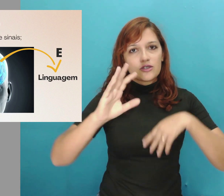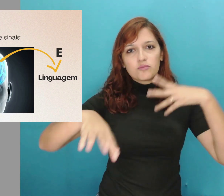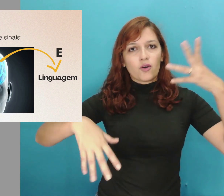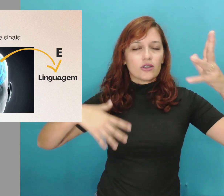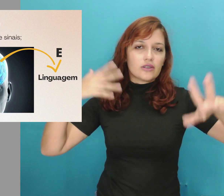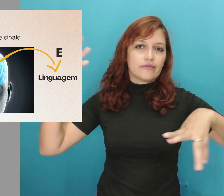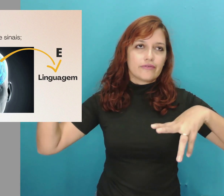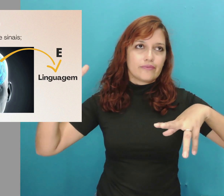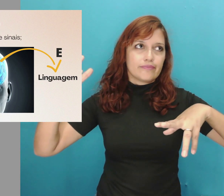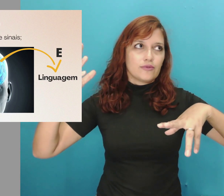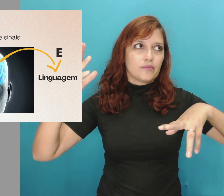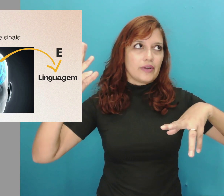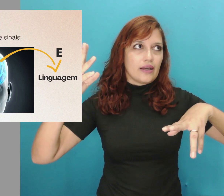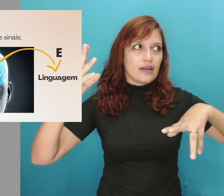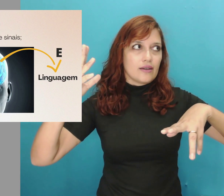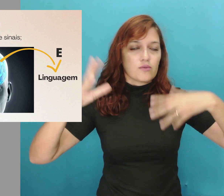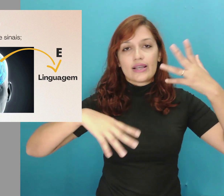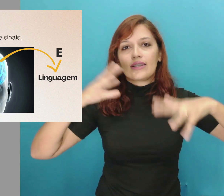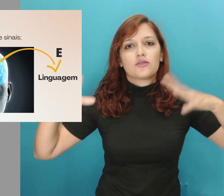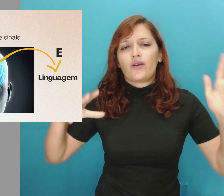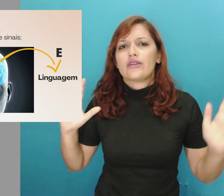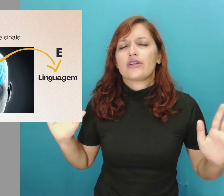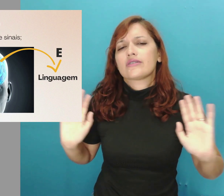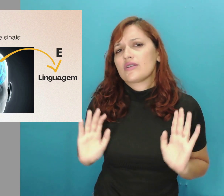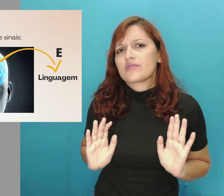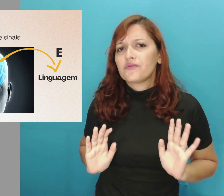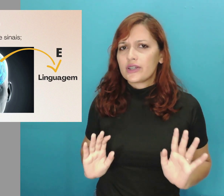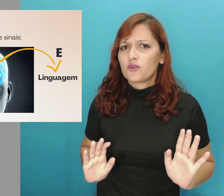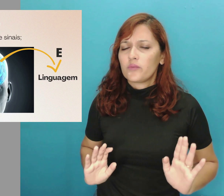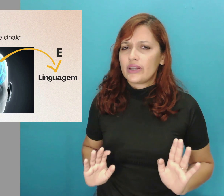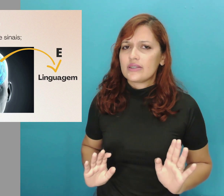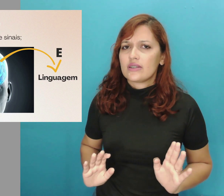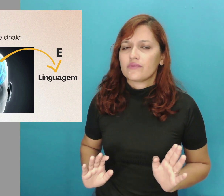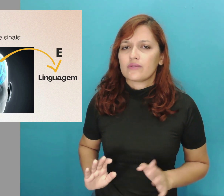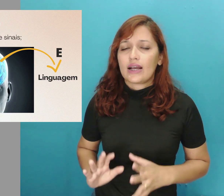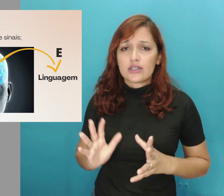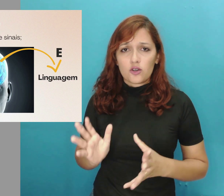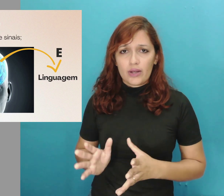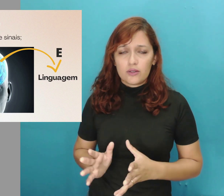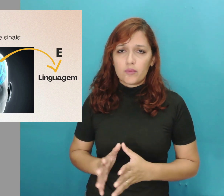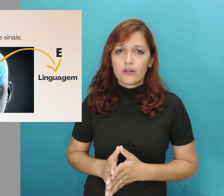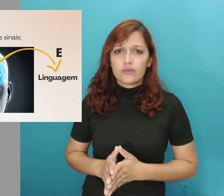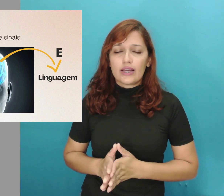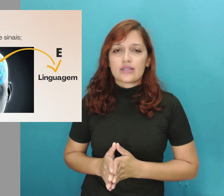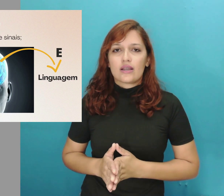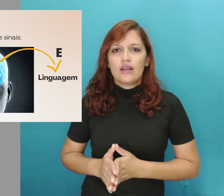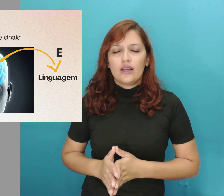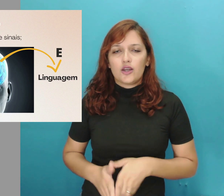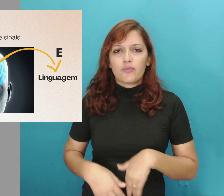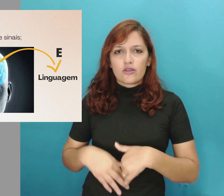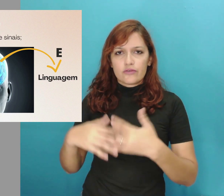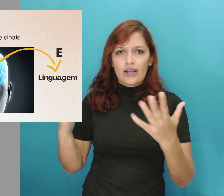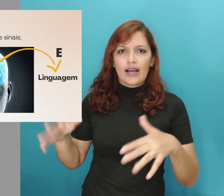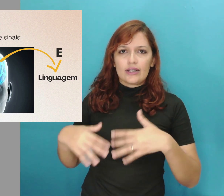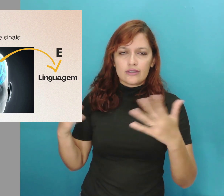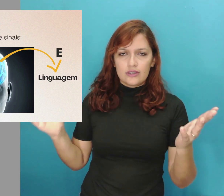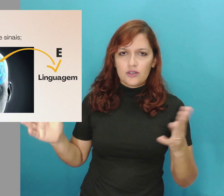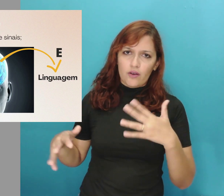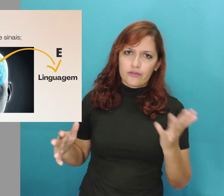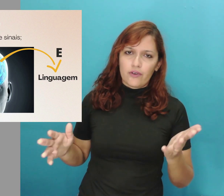não pode usá-la de qualquer jeito, senão você fica incompreensível. Assim como a língua portuguesa. Eu posso falar de qualquer